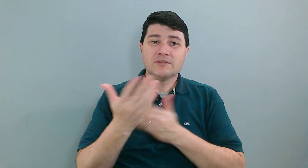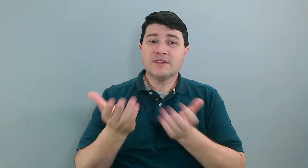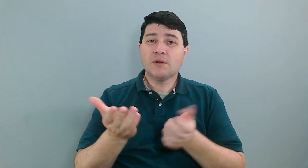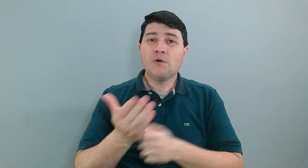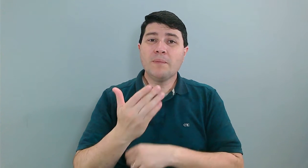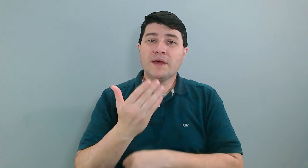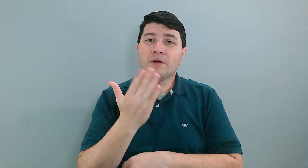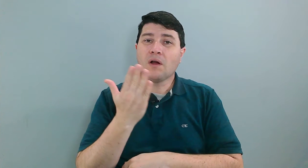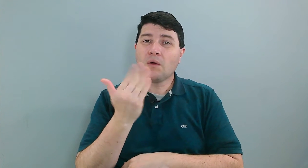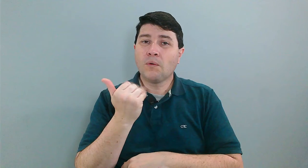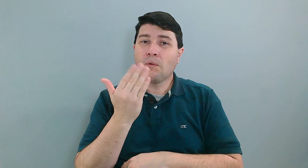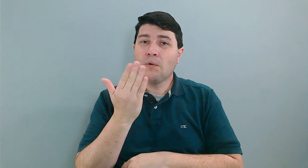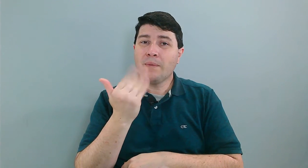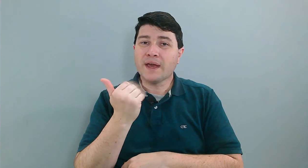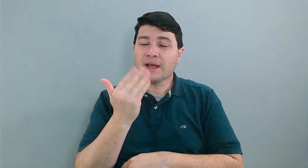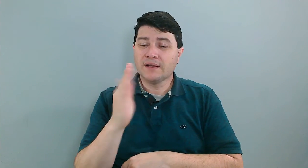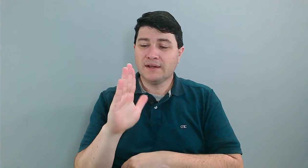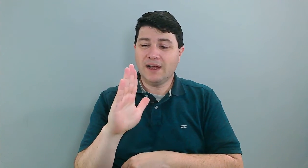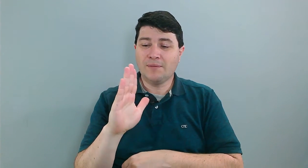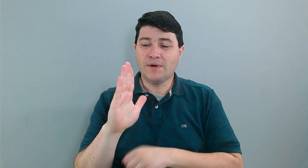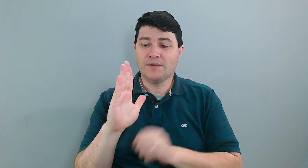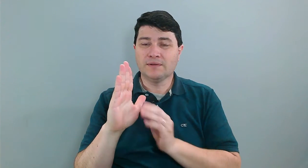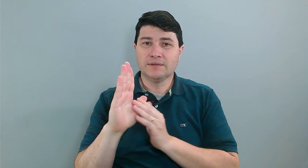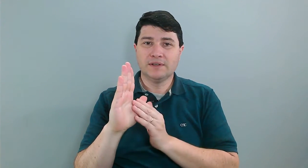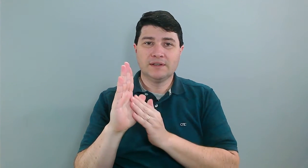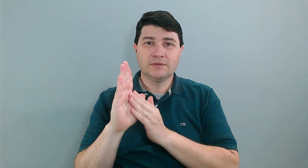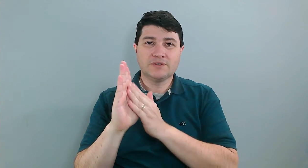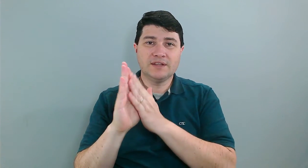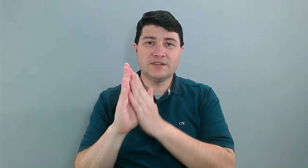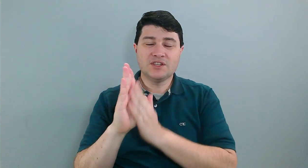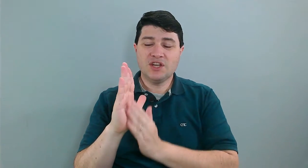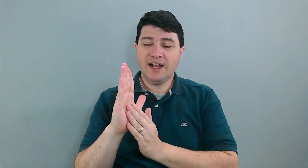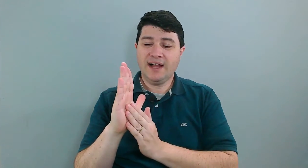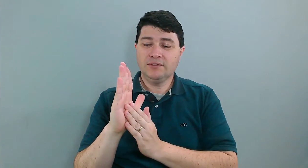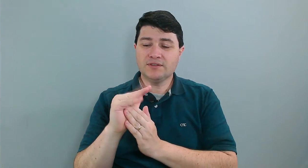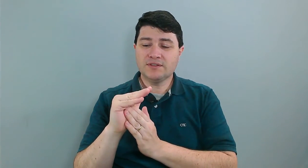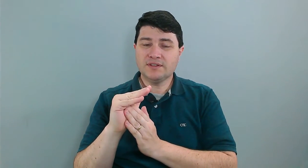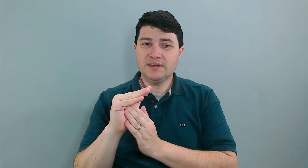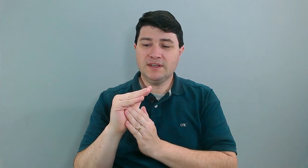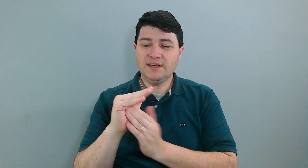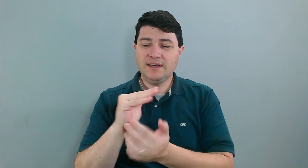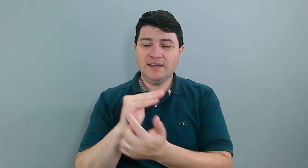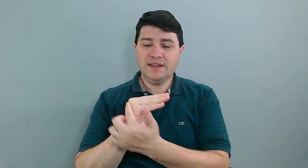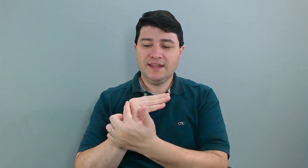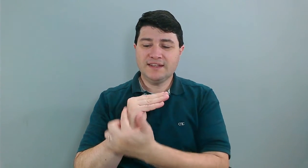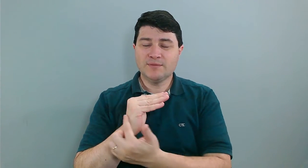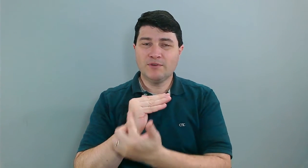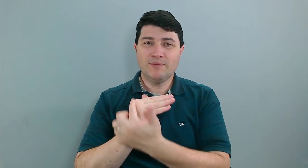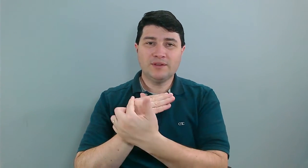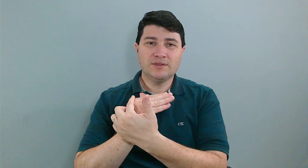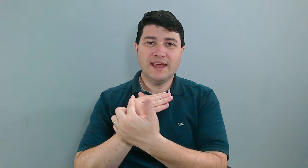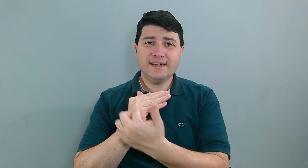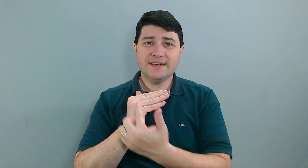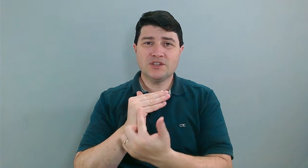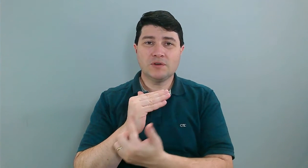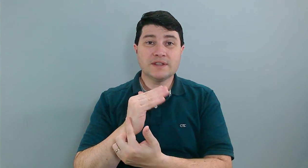sinal comer, ó, comer, a mão, os dedos esticados, e tem esse movimento dessa articulação. Não é